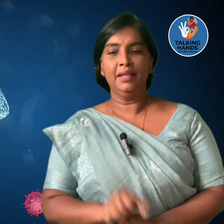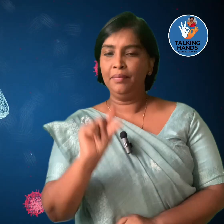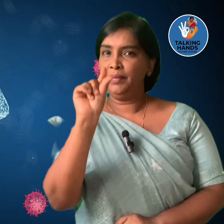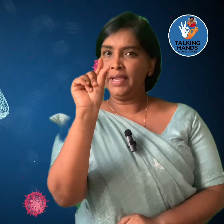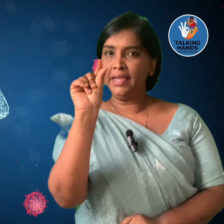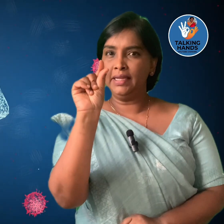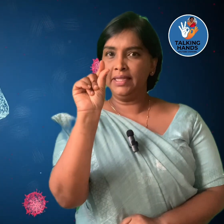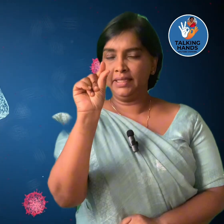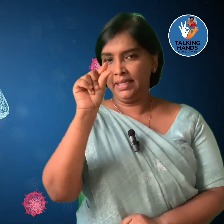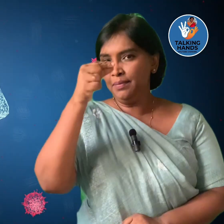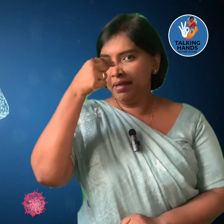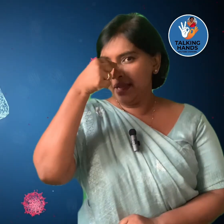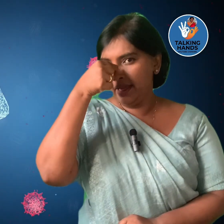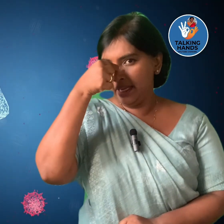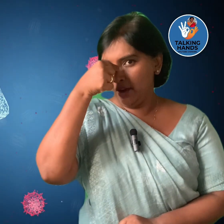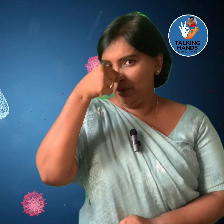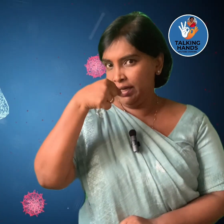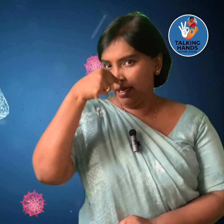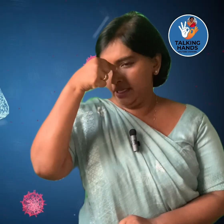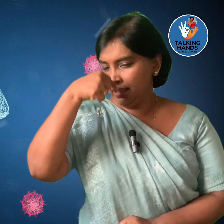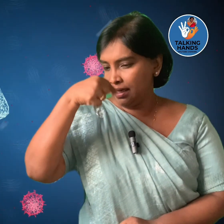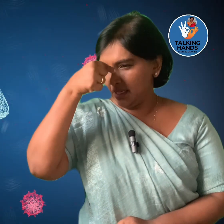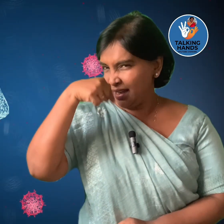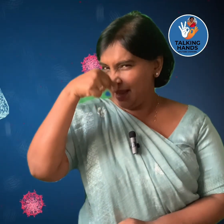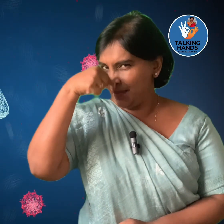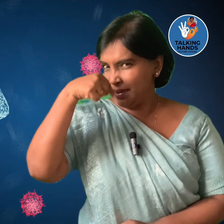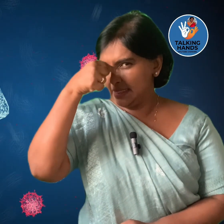මේ ඇඟිලි දෙක තියලා මේ නහය ගාව උඩට යටට කරා.